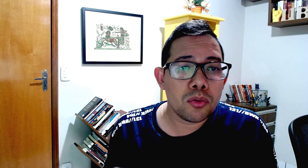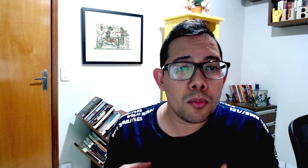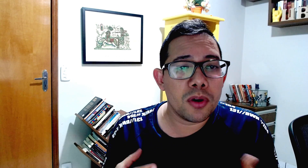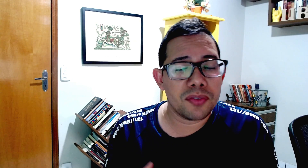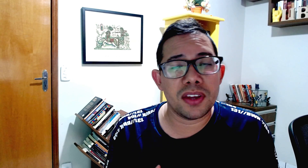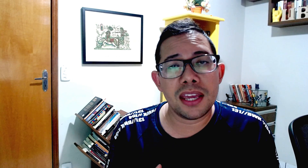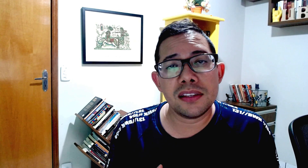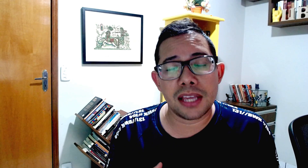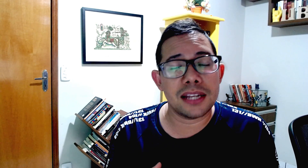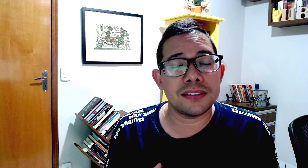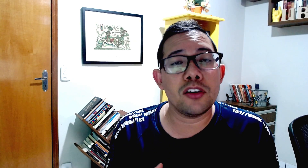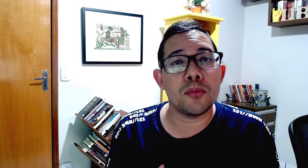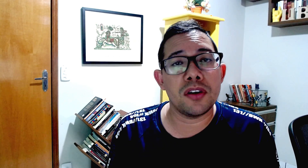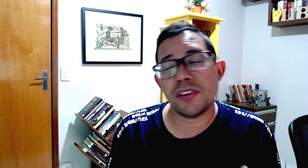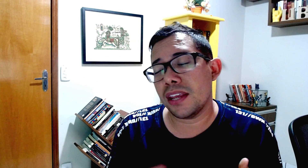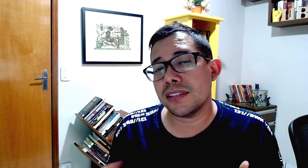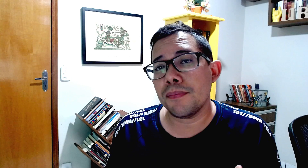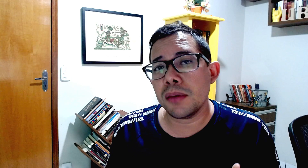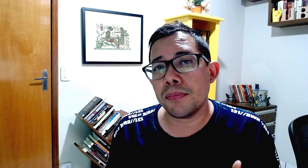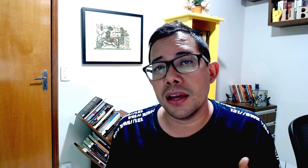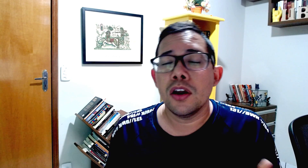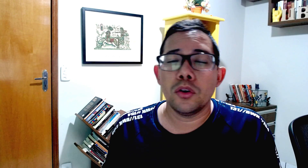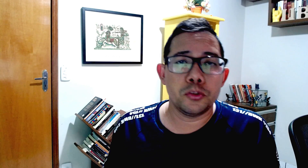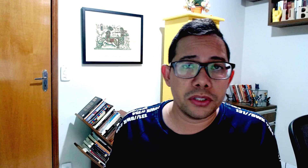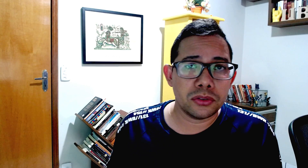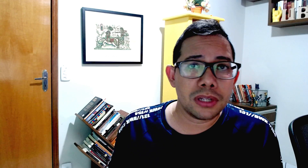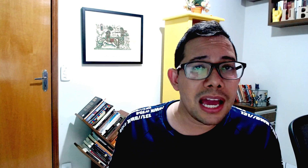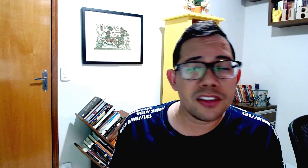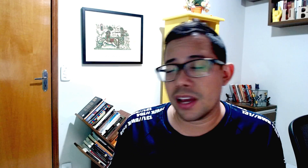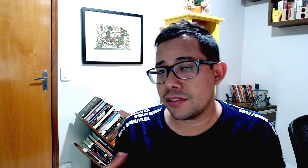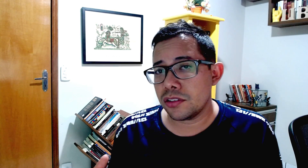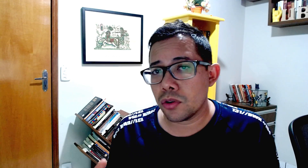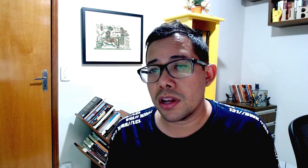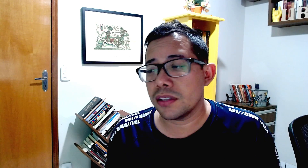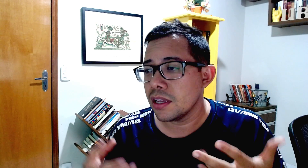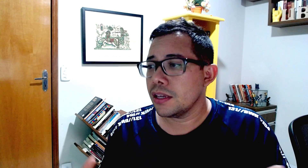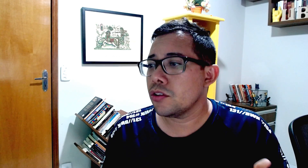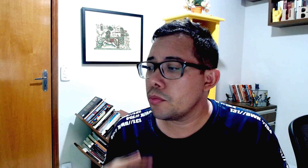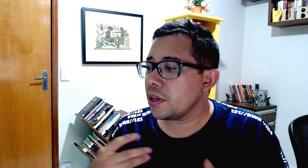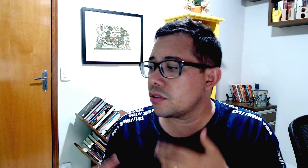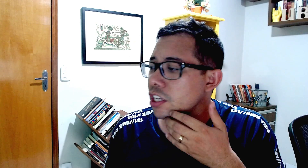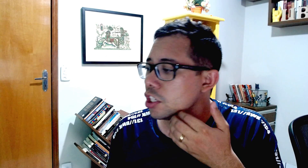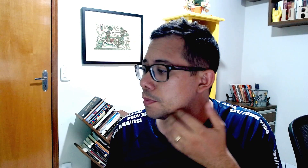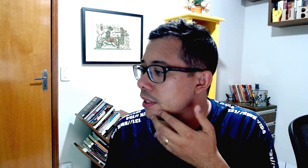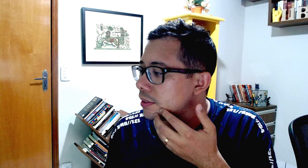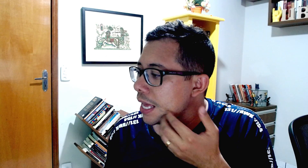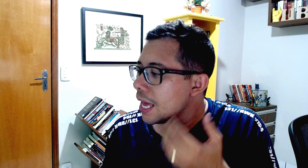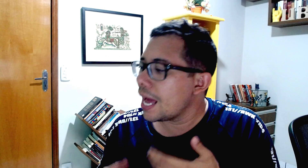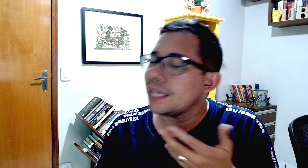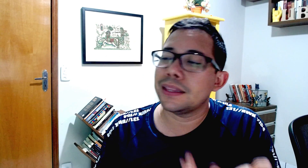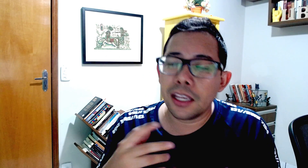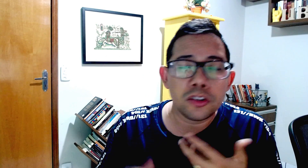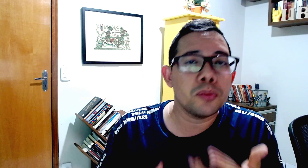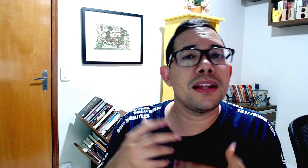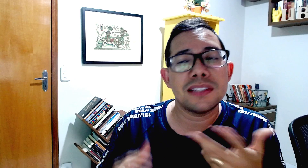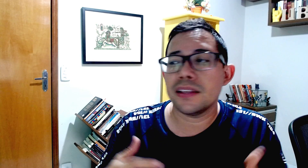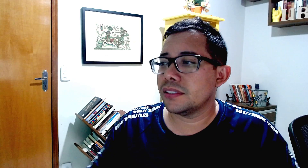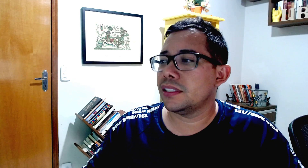como referência, elas têm como referência a Bíblia, os personagens, as histórias. E é sobre isso que a gente precisa estar atento para estar